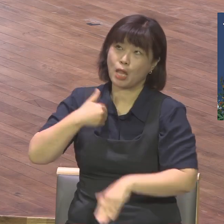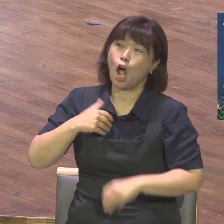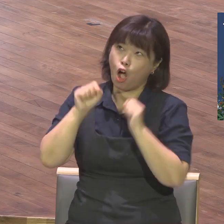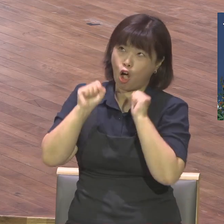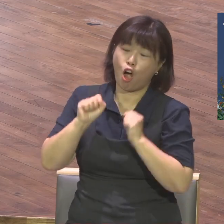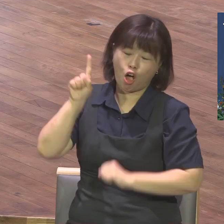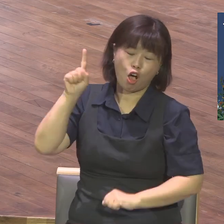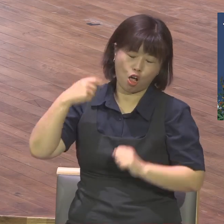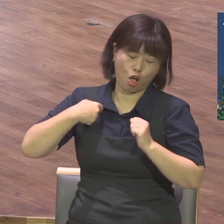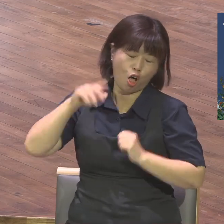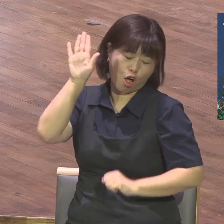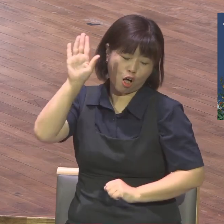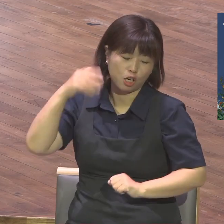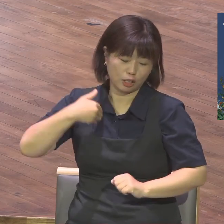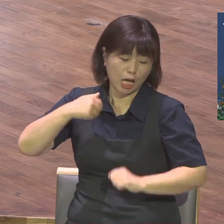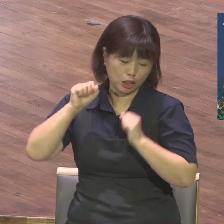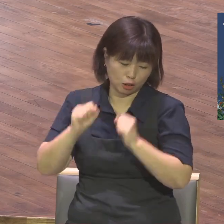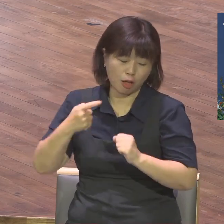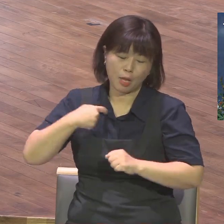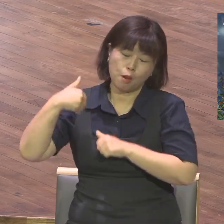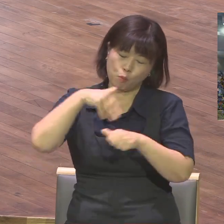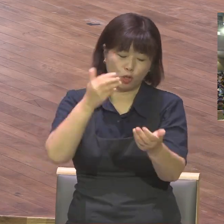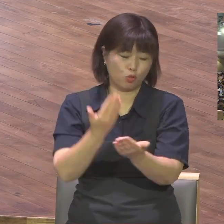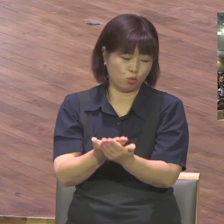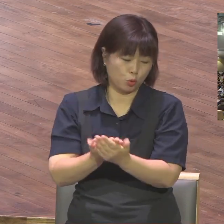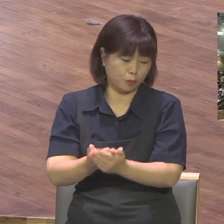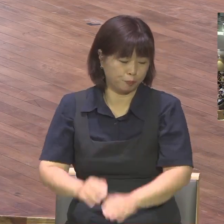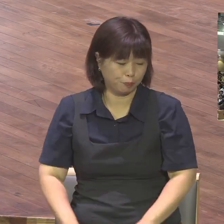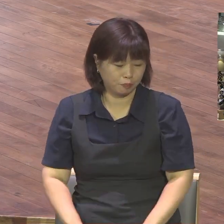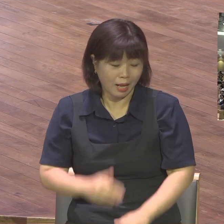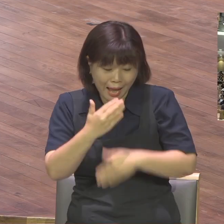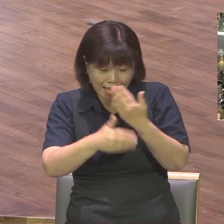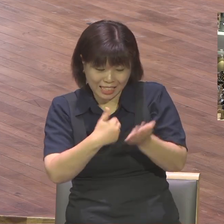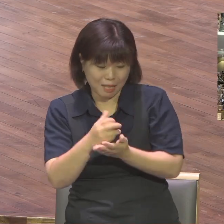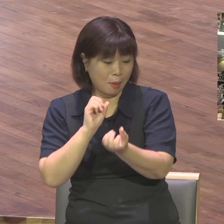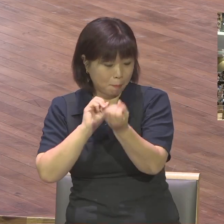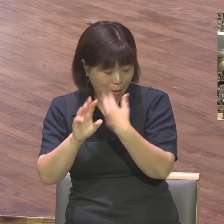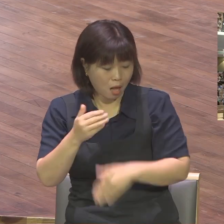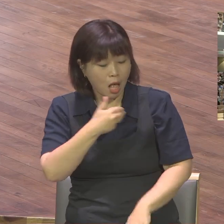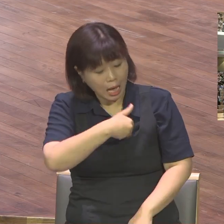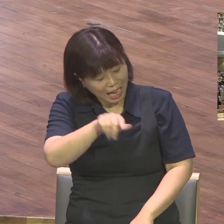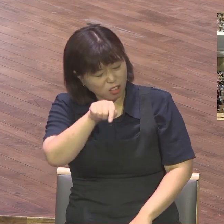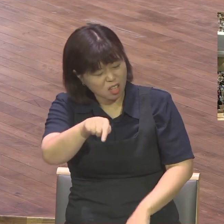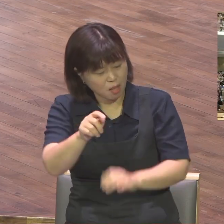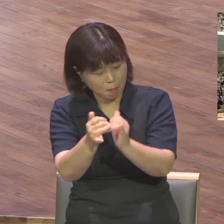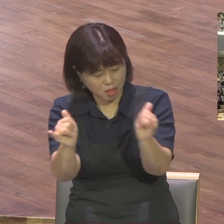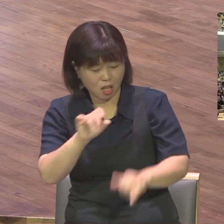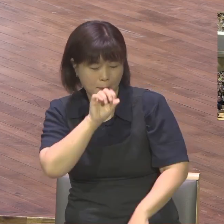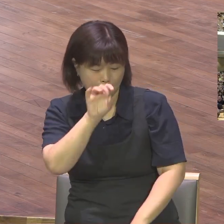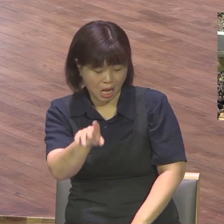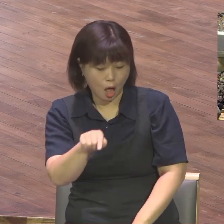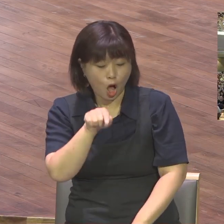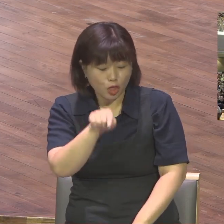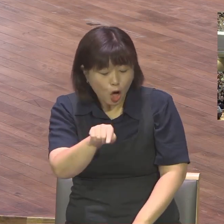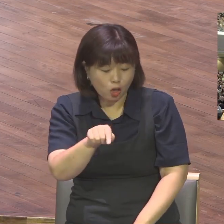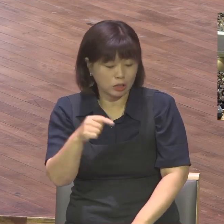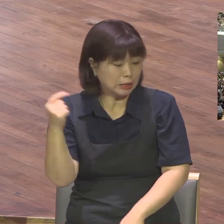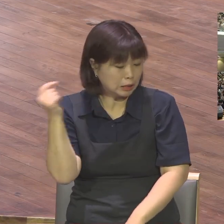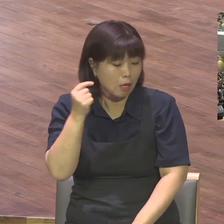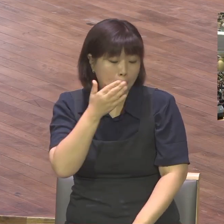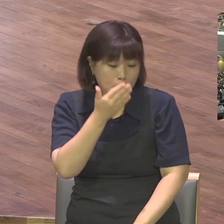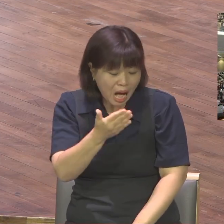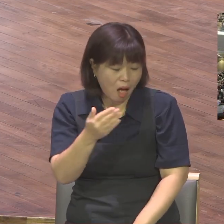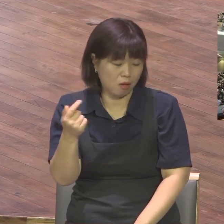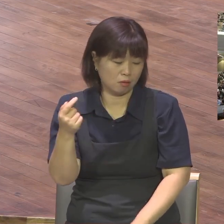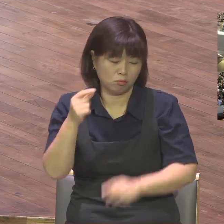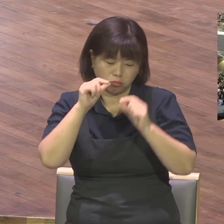여기 있나이다 나를 보내소서 하였더니 여호와께서 이르시되 가서 이 백성에게 이르기를 너희가 듣기는